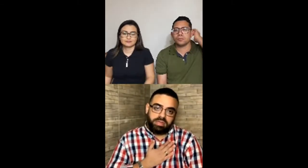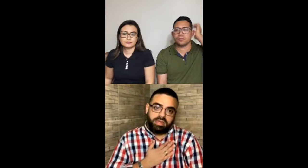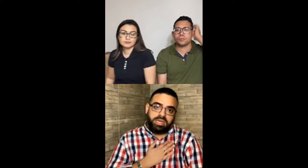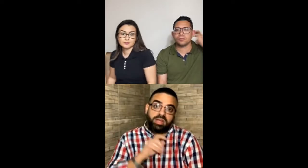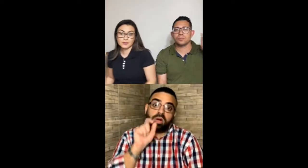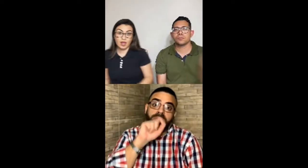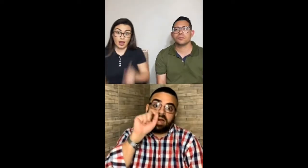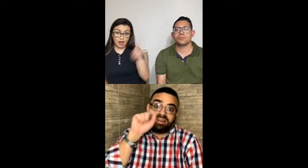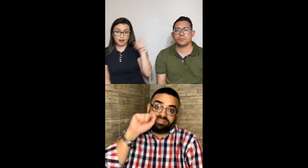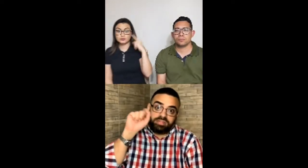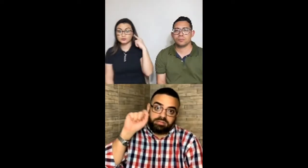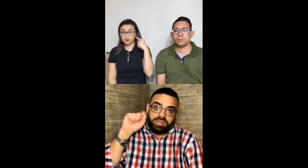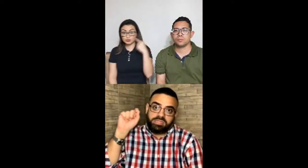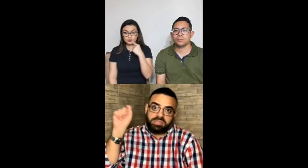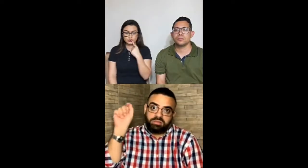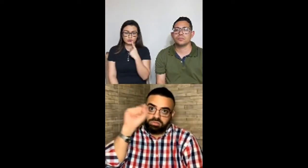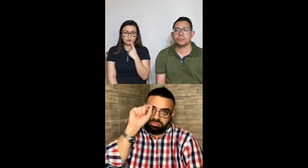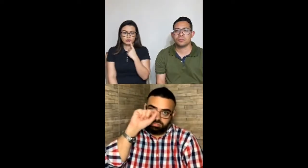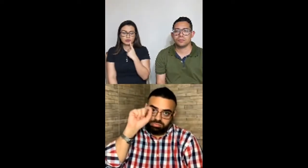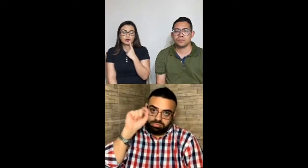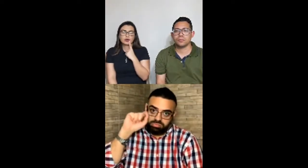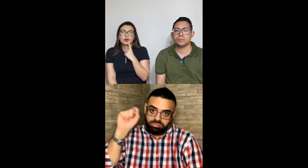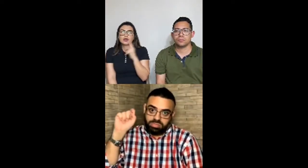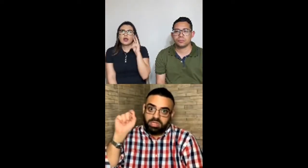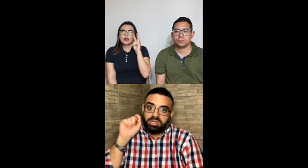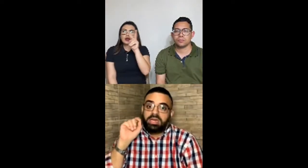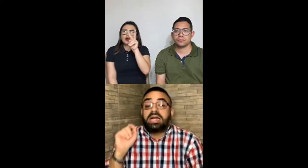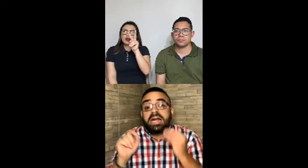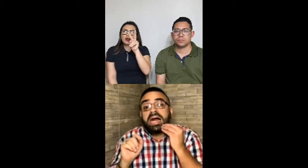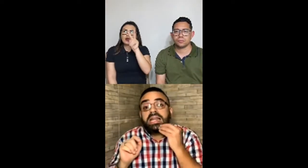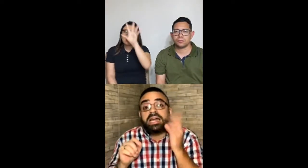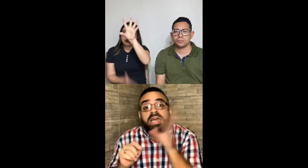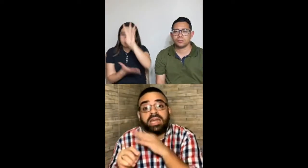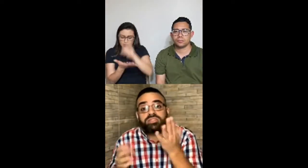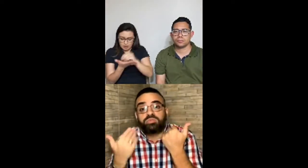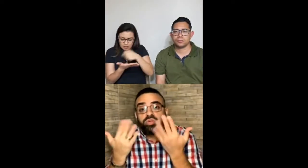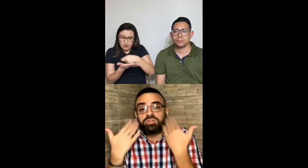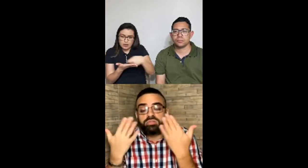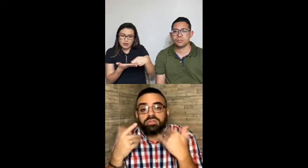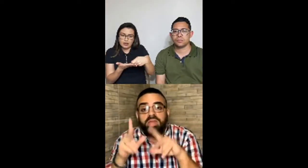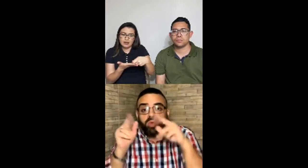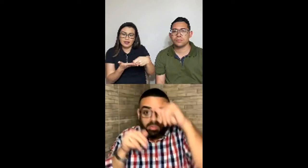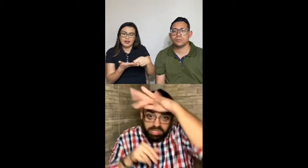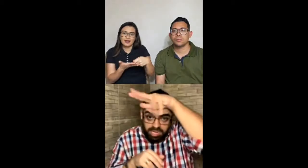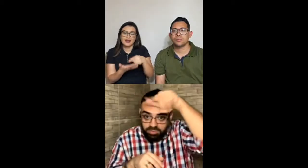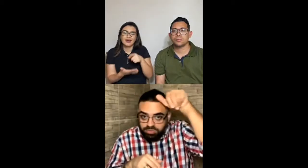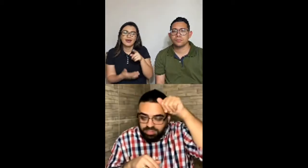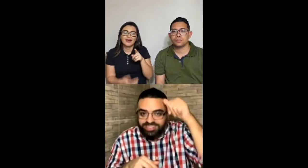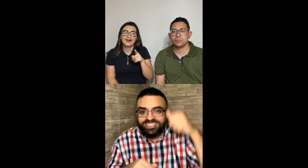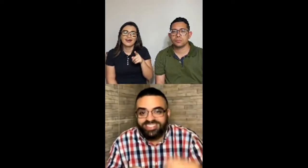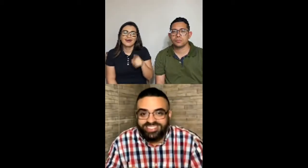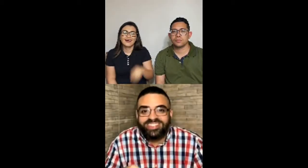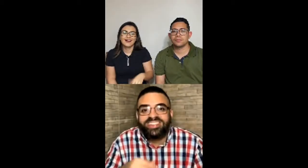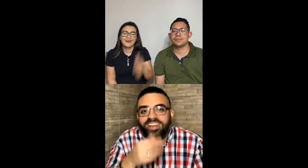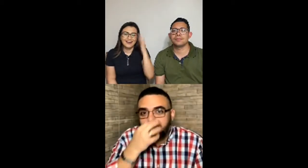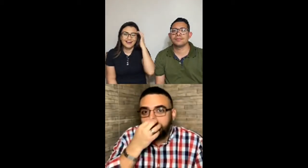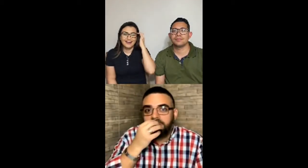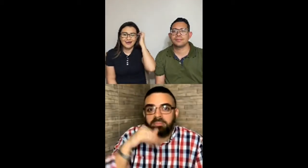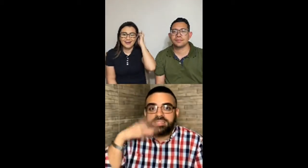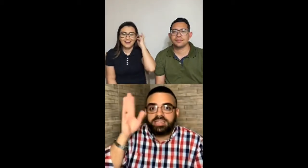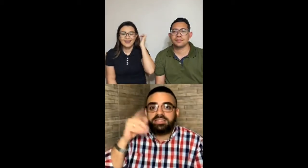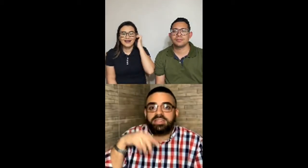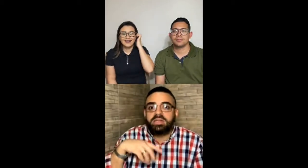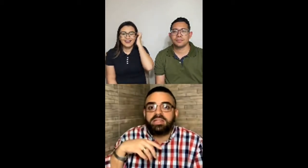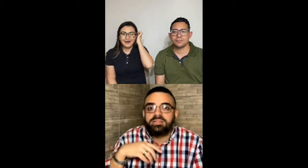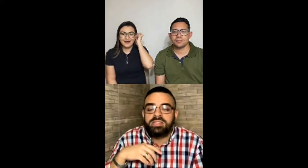Muito boa. O próprio surdo nosso, lá, ele copiava o versículo. Carlos,